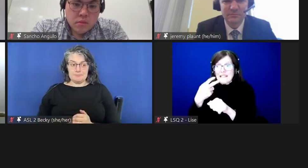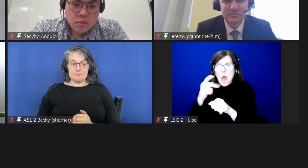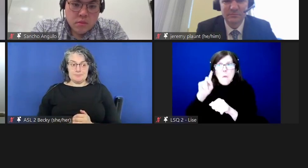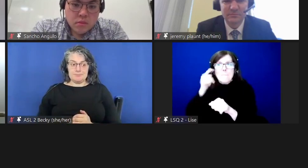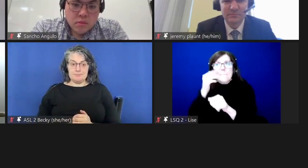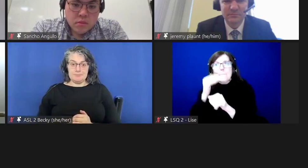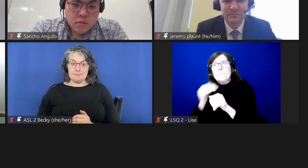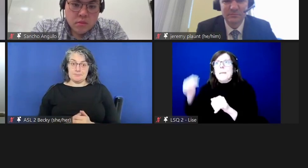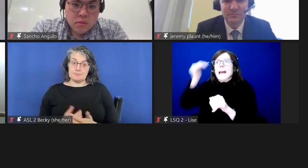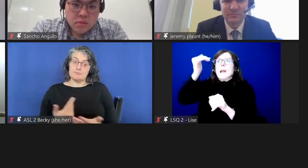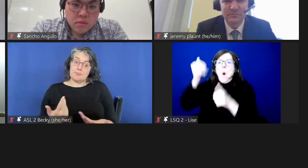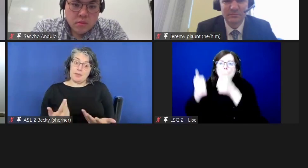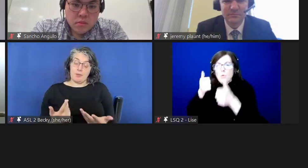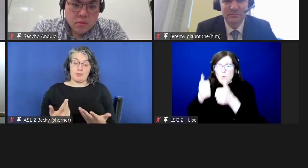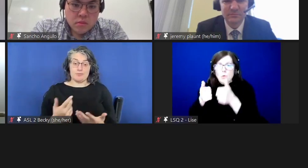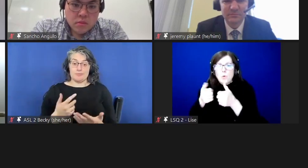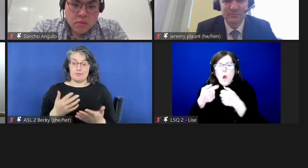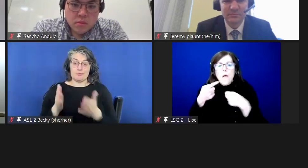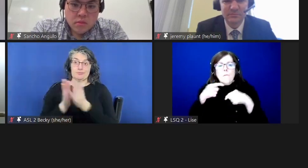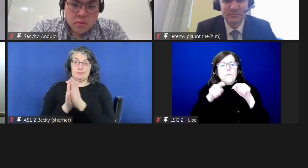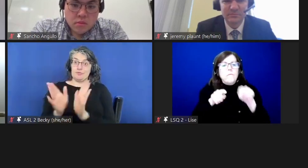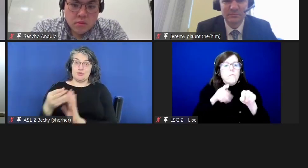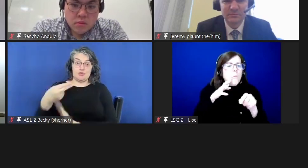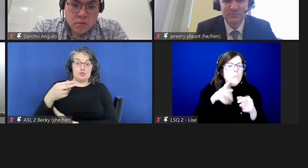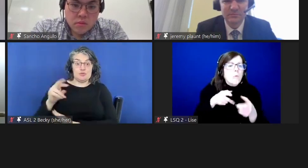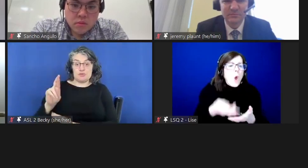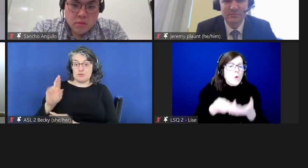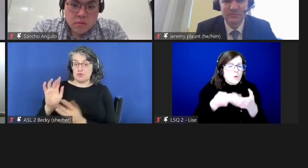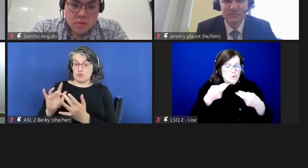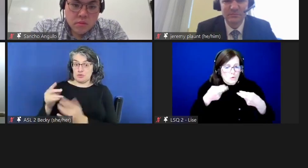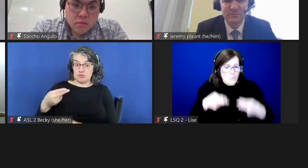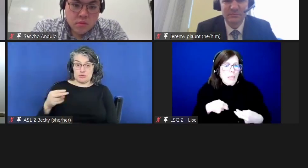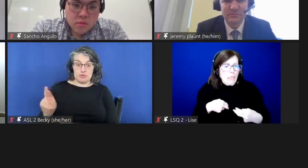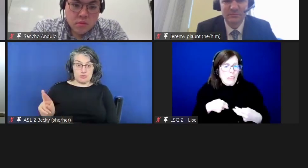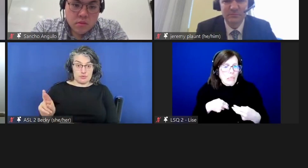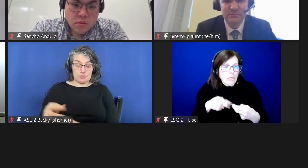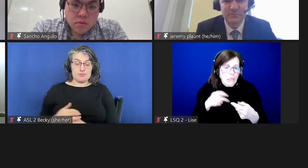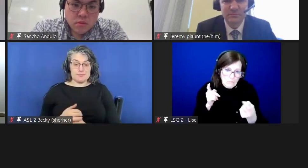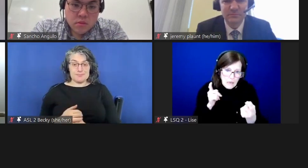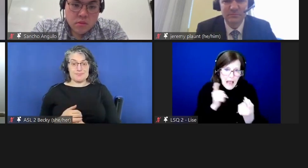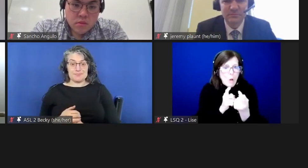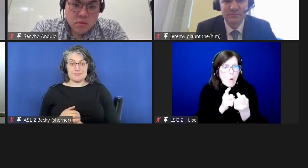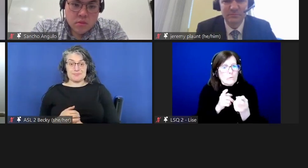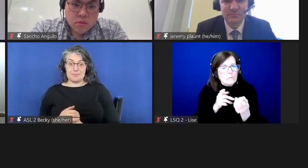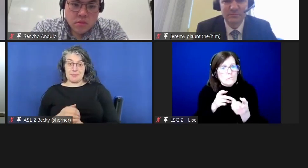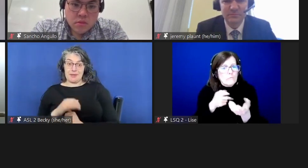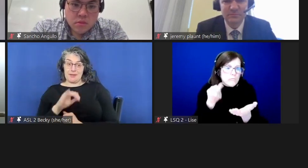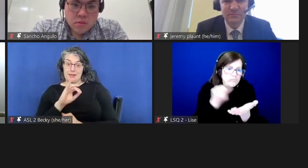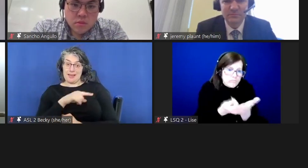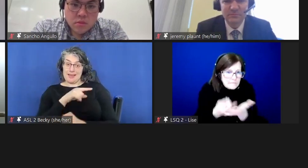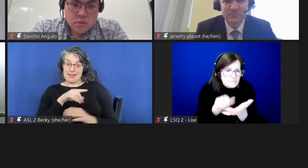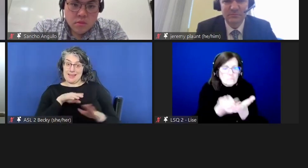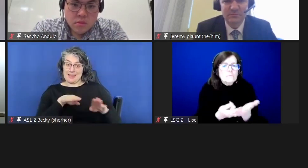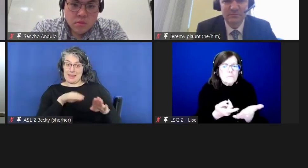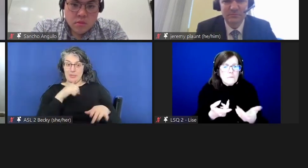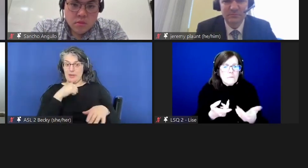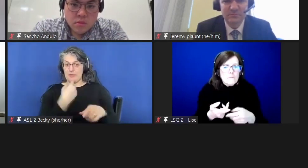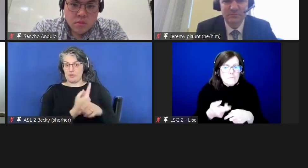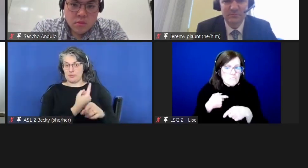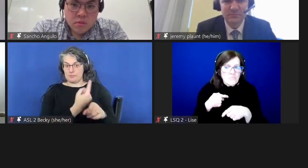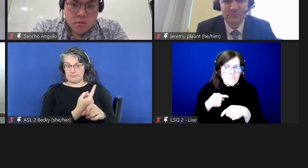des ressources humaines pour dire. Parce que ce n'est pas